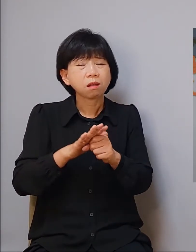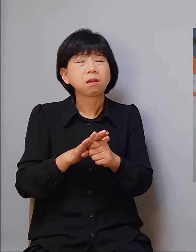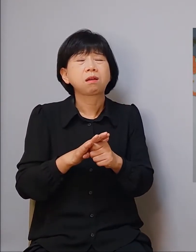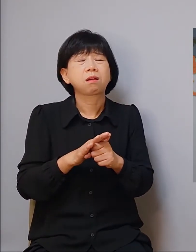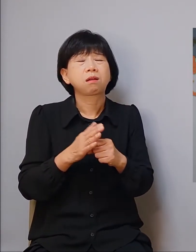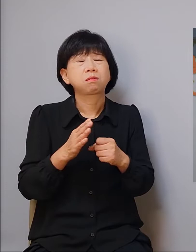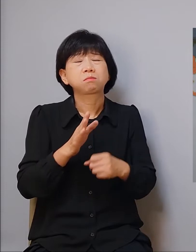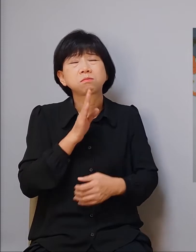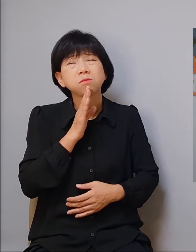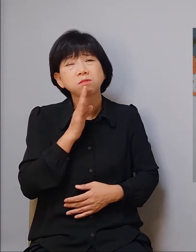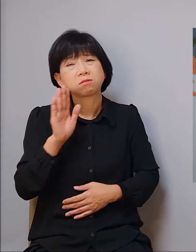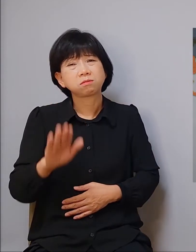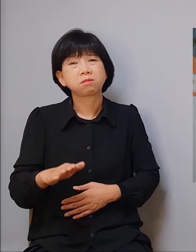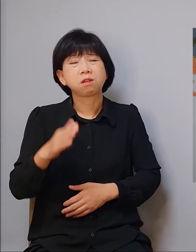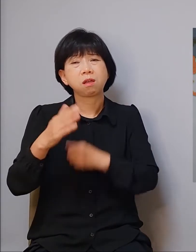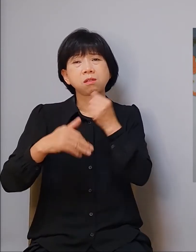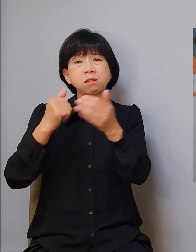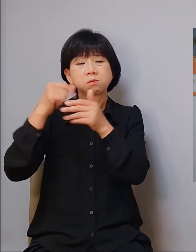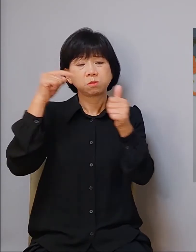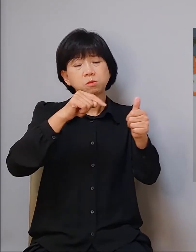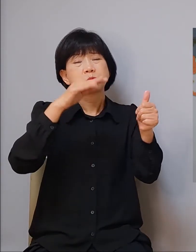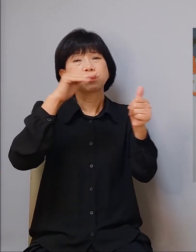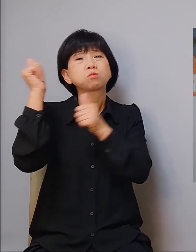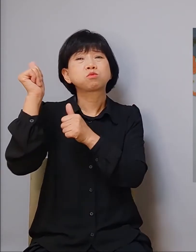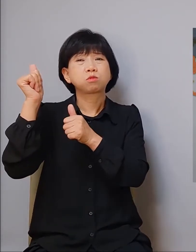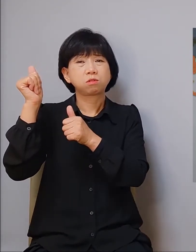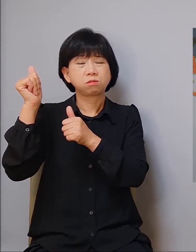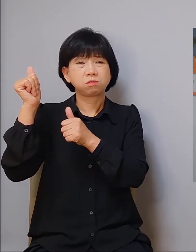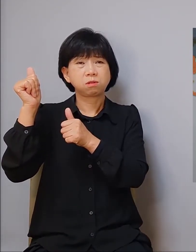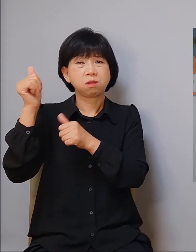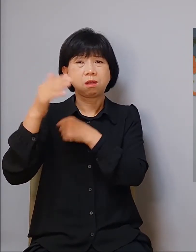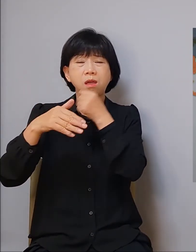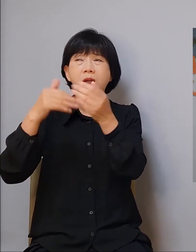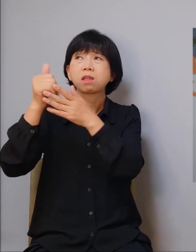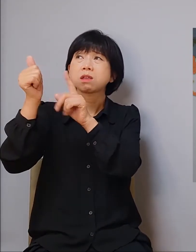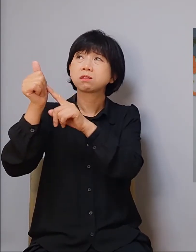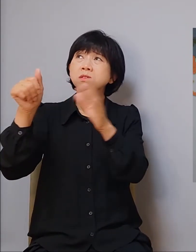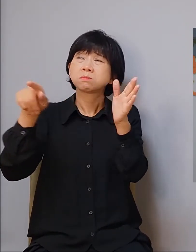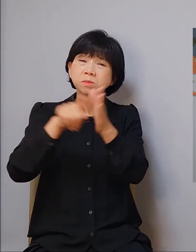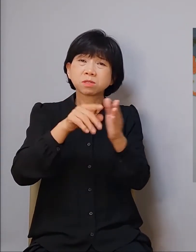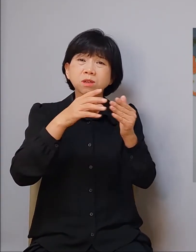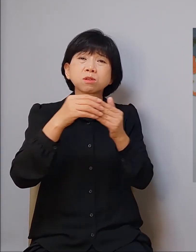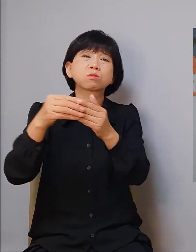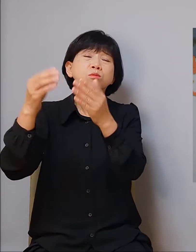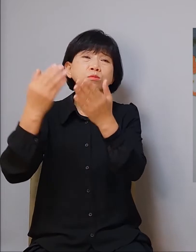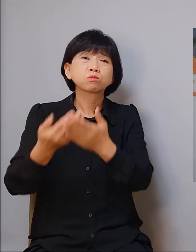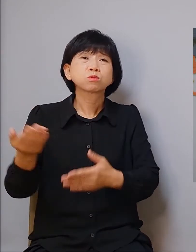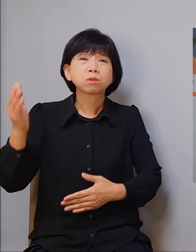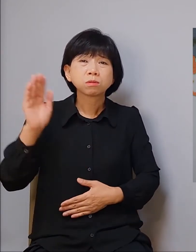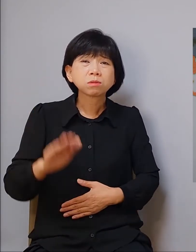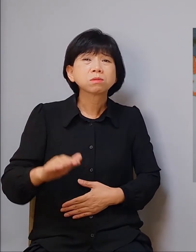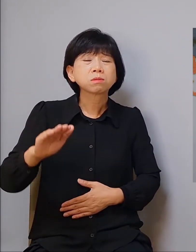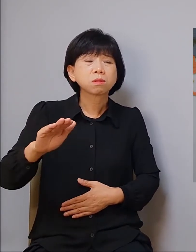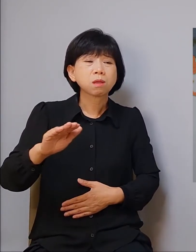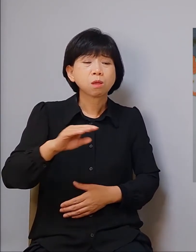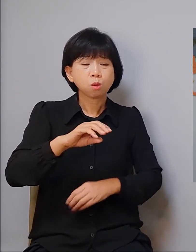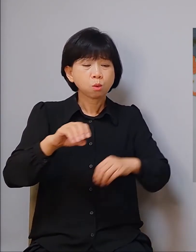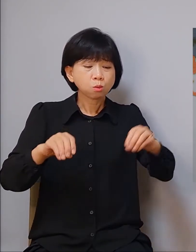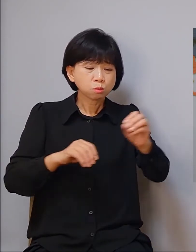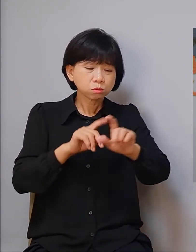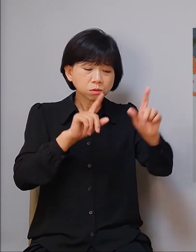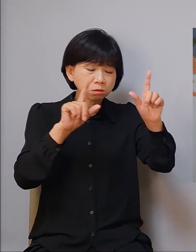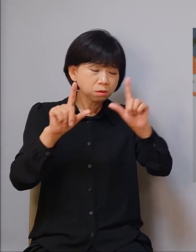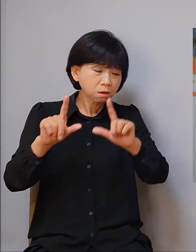분명 하나님이 지명하여 불러 세우셨는데, 분명 하나님이 하나님을 믿도록 이끌어 주셨는데 우리의